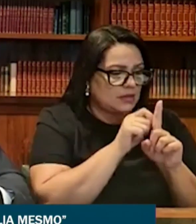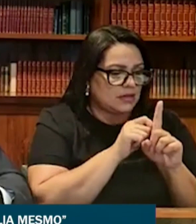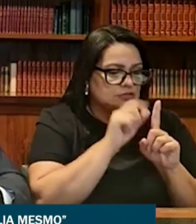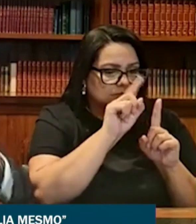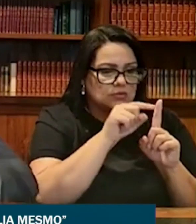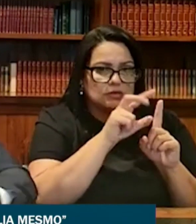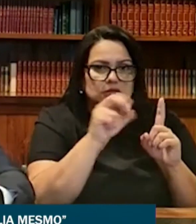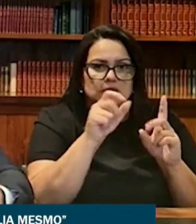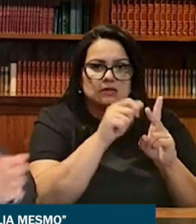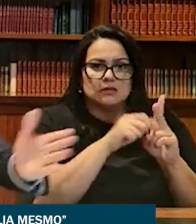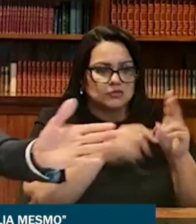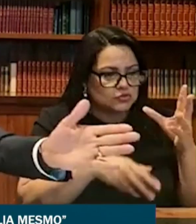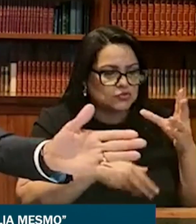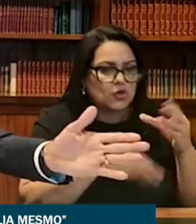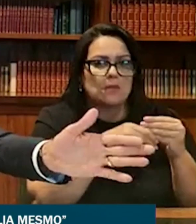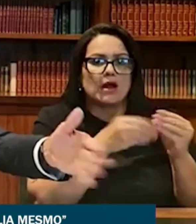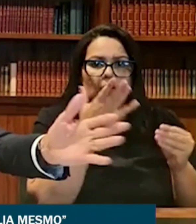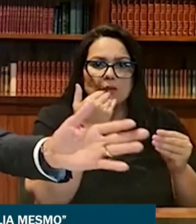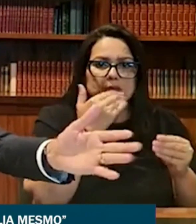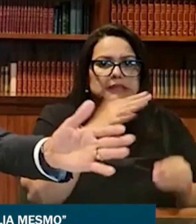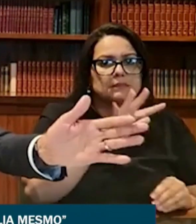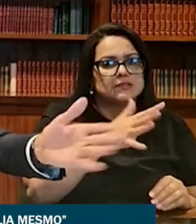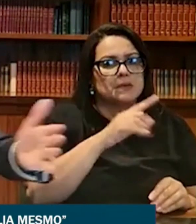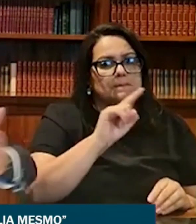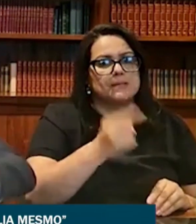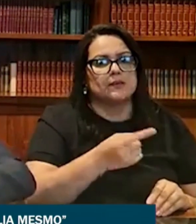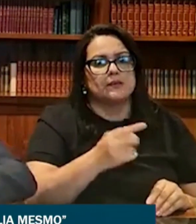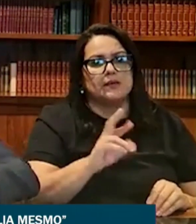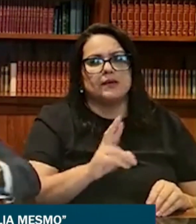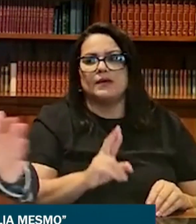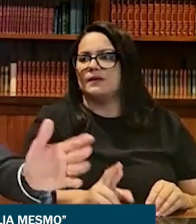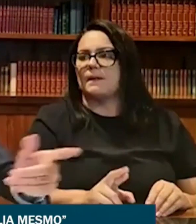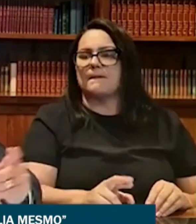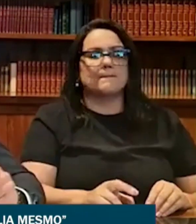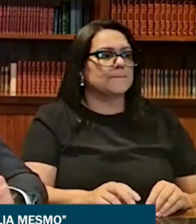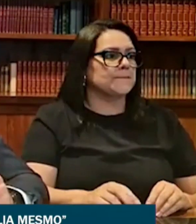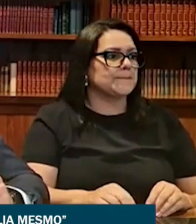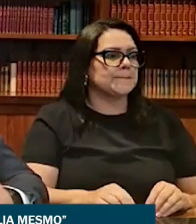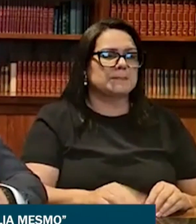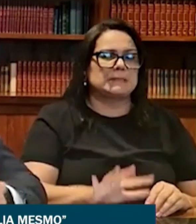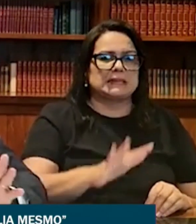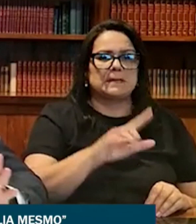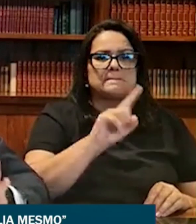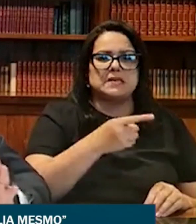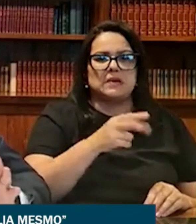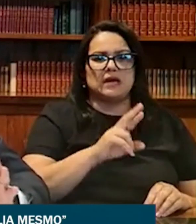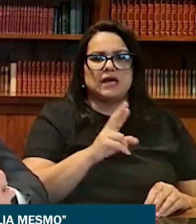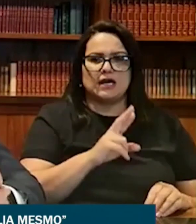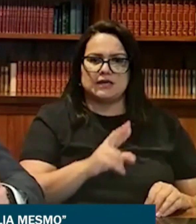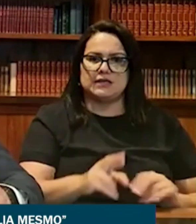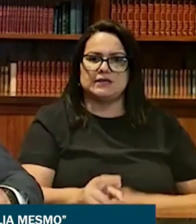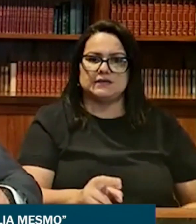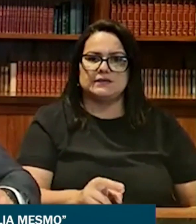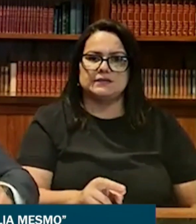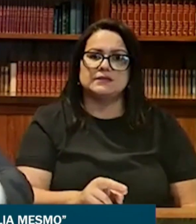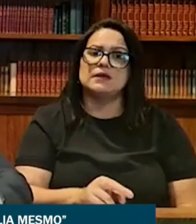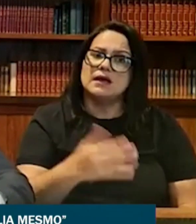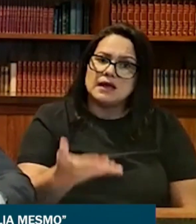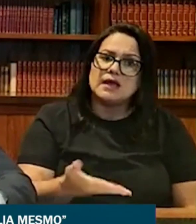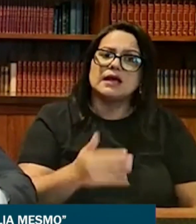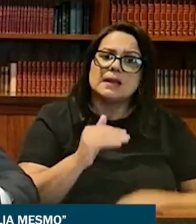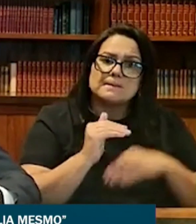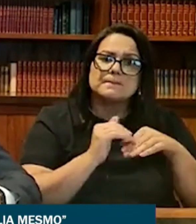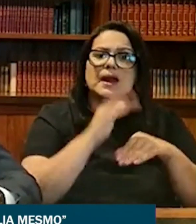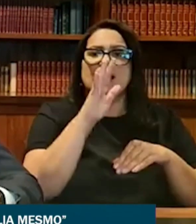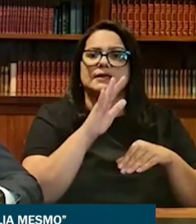somado o auxílio alimentação que deve estar na casa do meu reais alguém saber quase por volta de mim uai então na